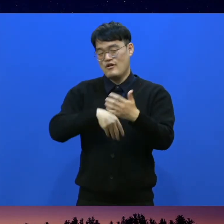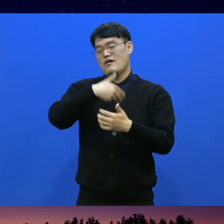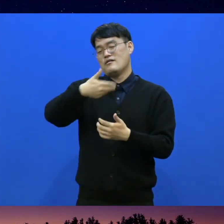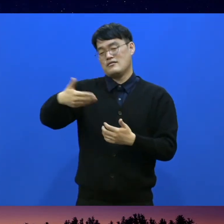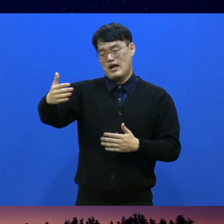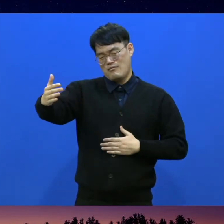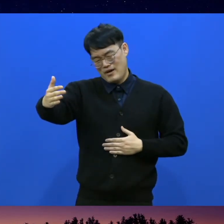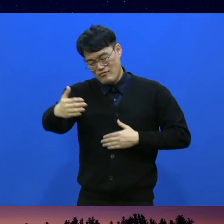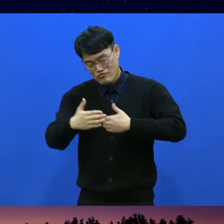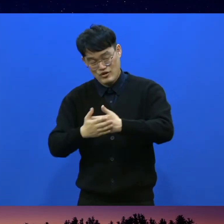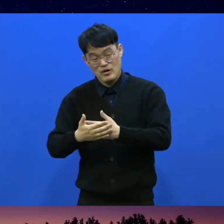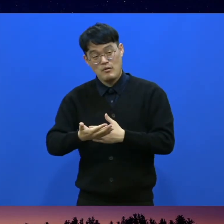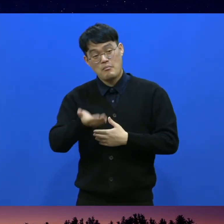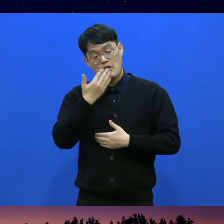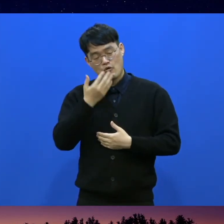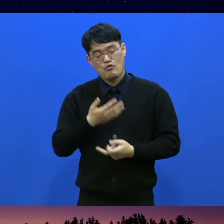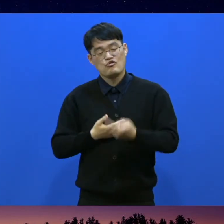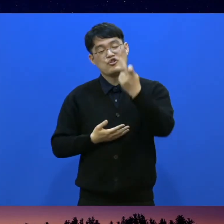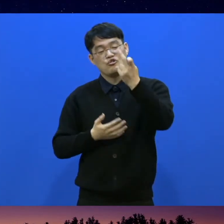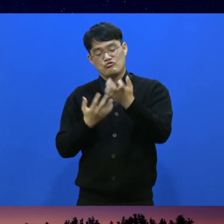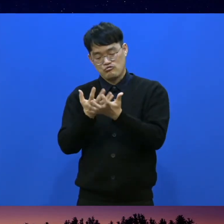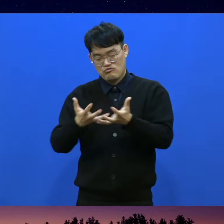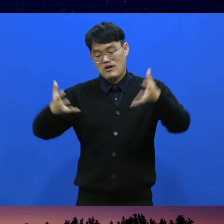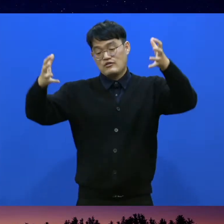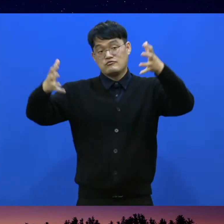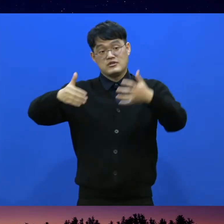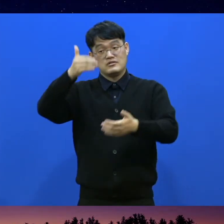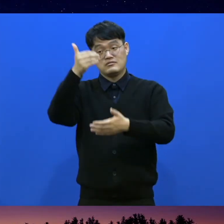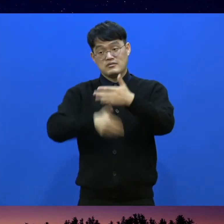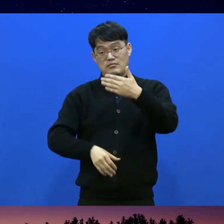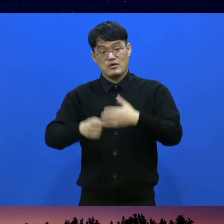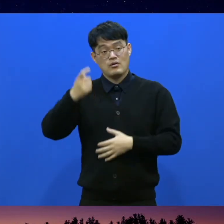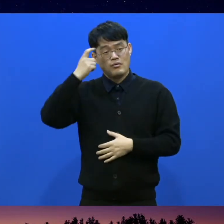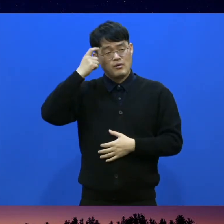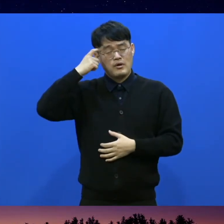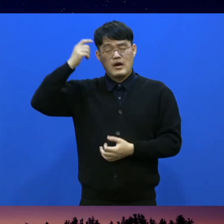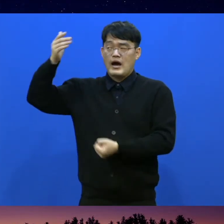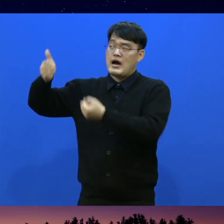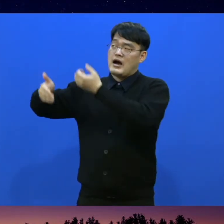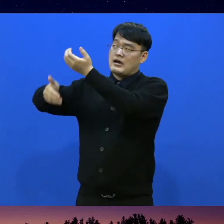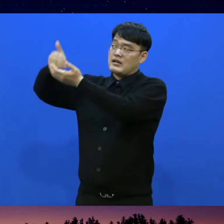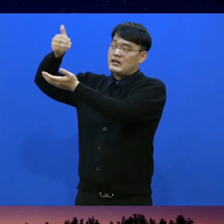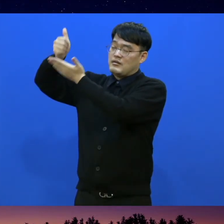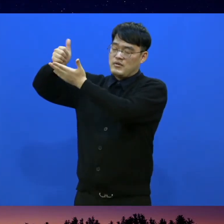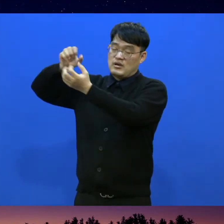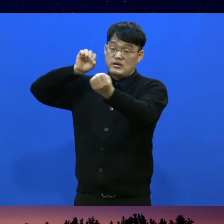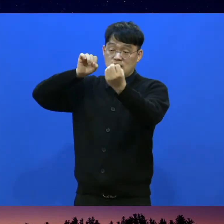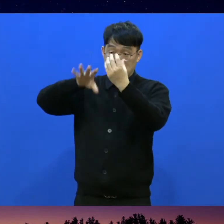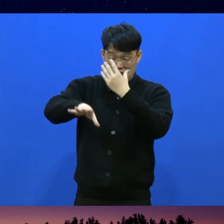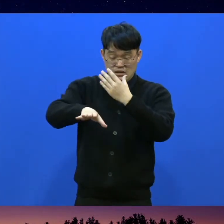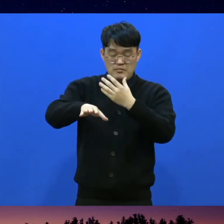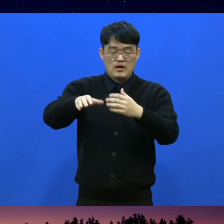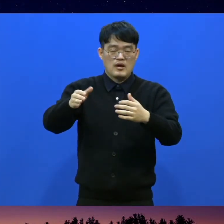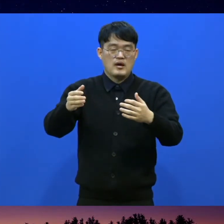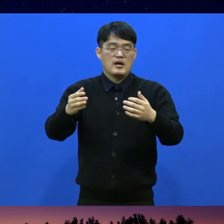배불리 먹고 12광절이가 남았어요. 그 왜 그럴까요? 하나님의 성품을 얘기하는 거.